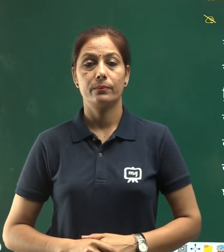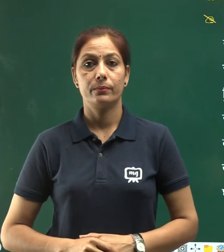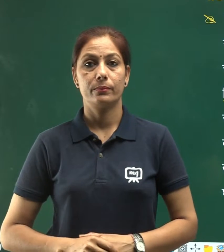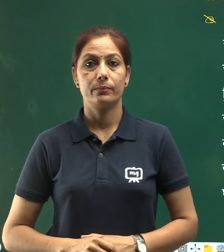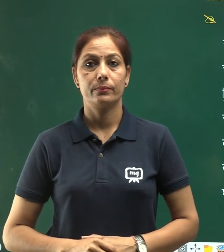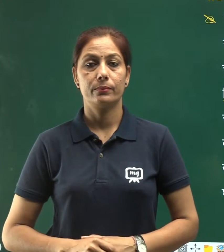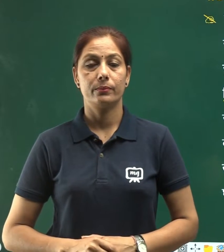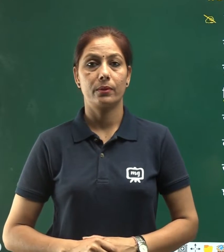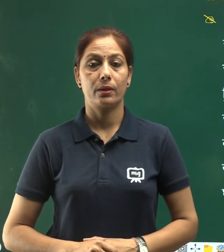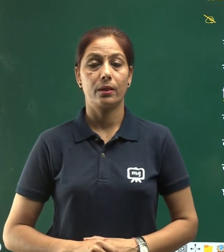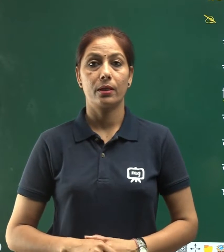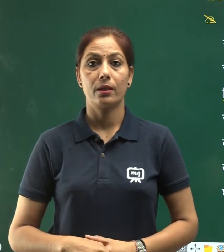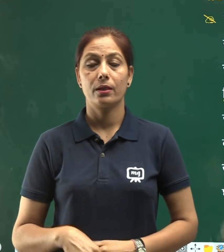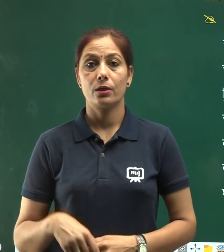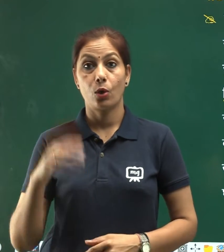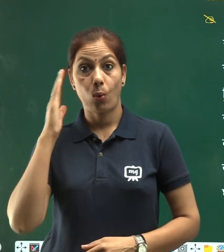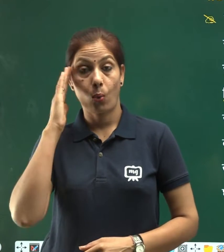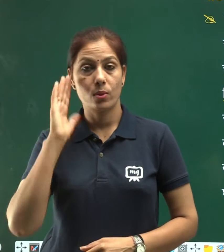अनुभवों से संबंधित है।